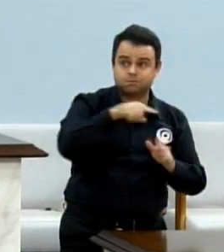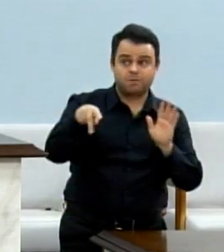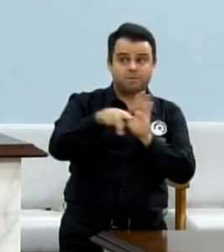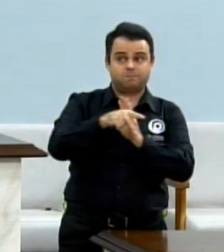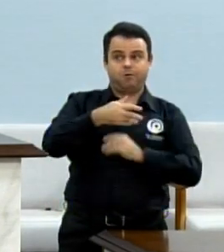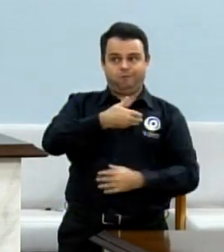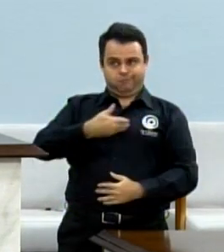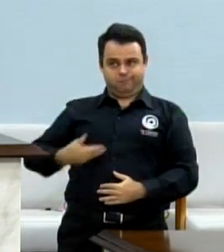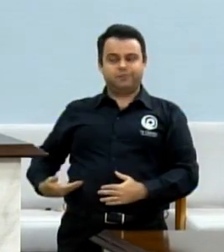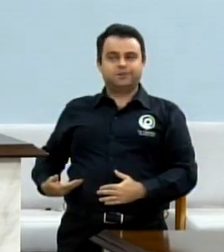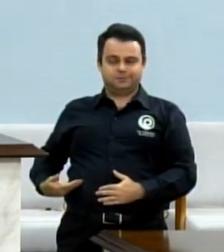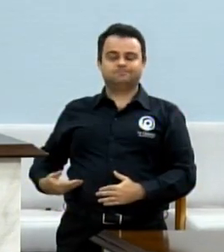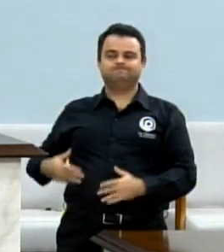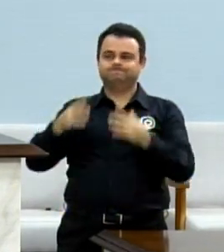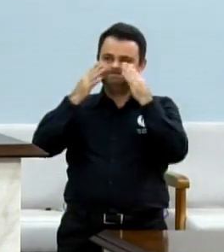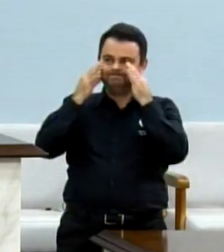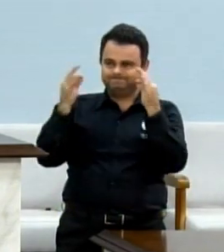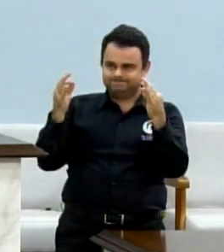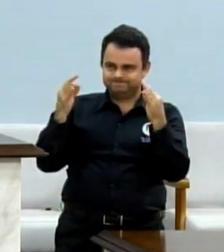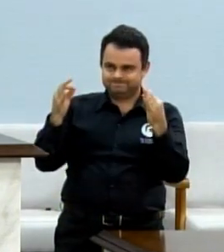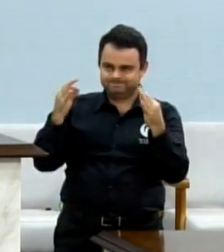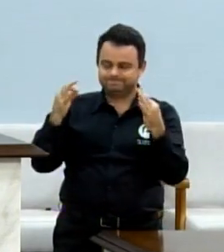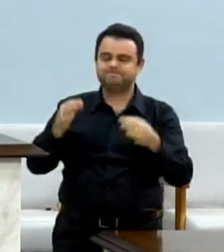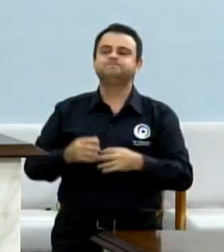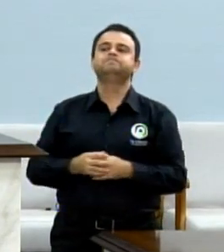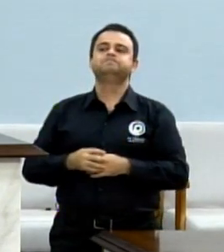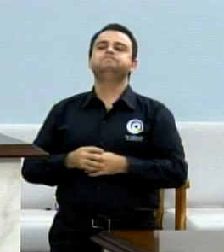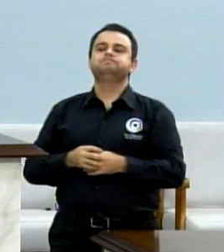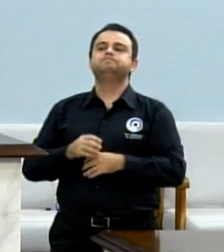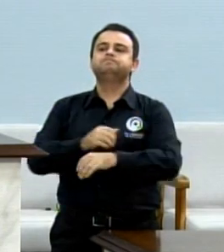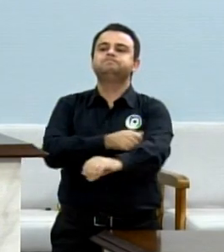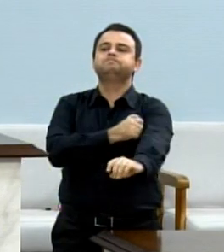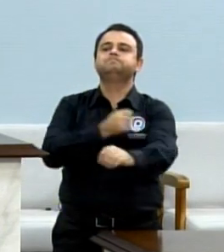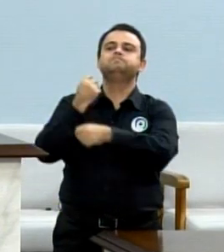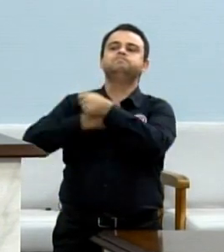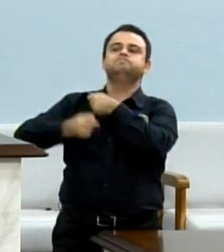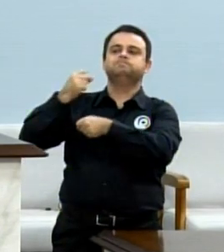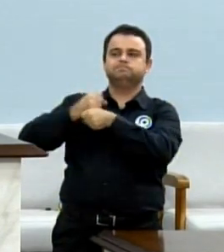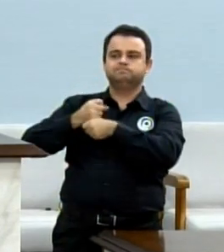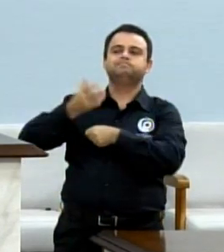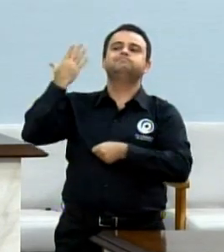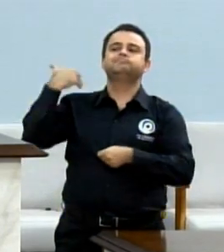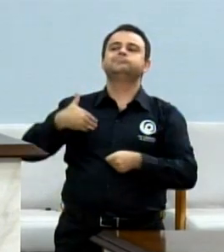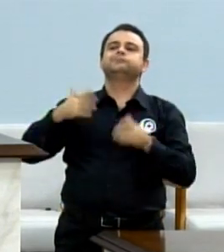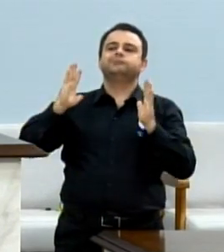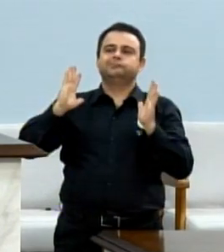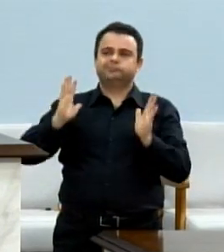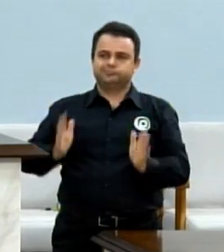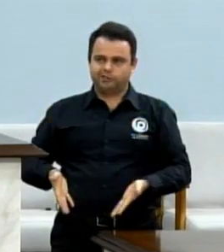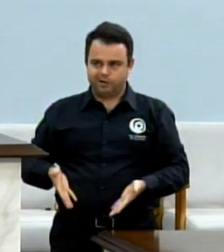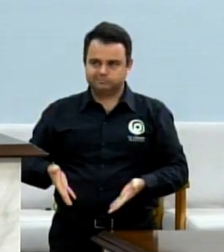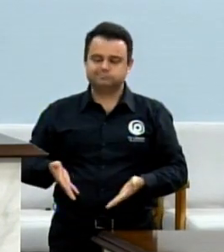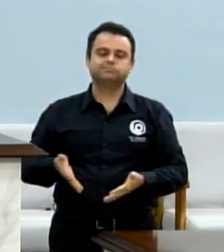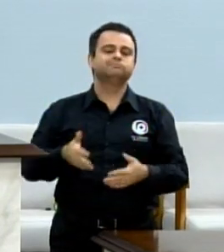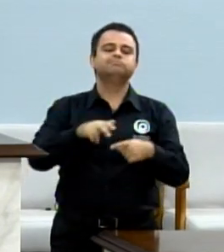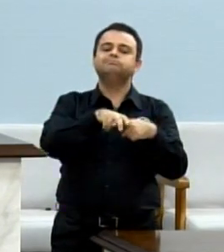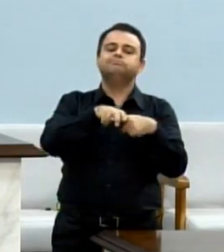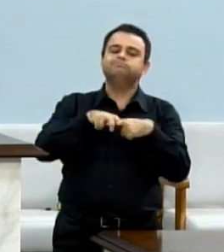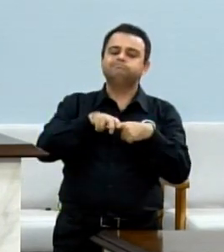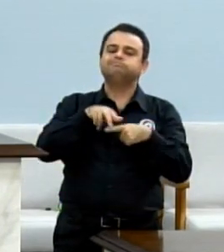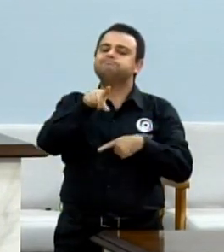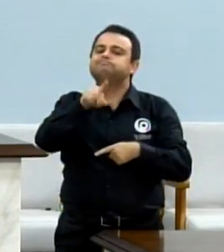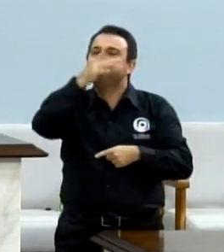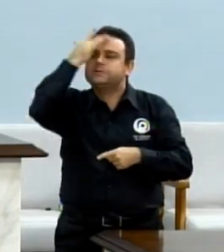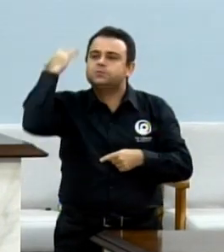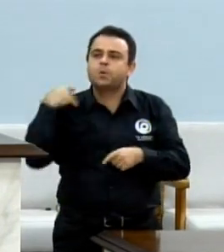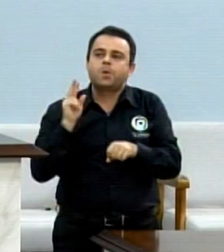dia 18/10, que foi feita para o IANSP, por conta de incidentes de vazamentos, por conta da ausência de DPO. O DPO é o